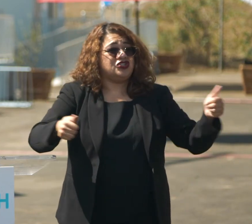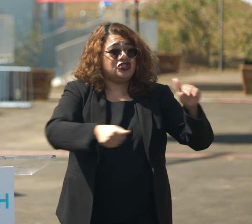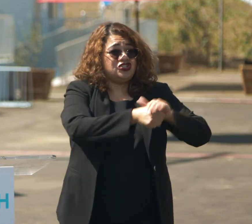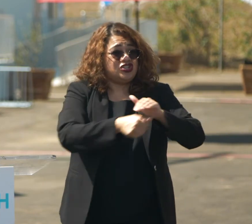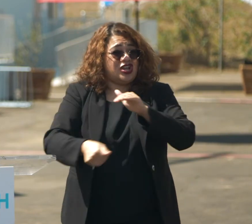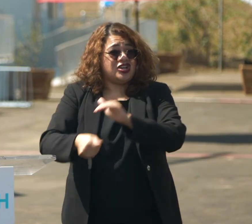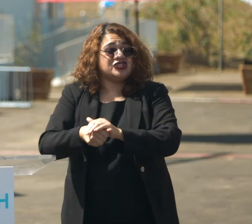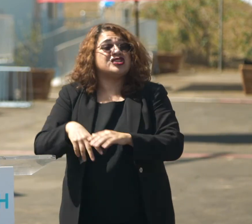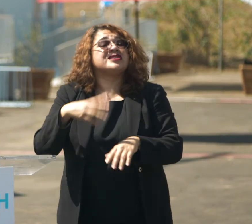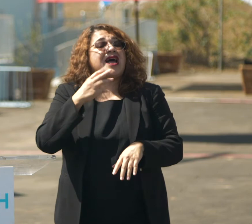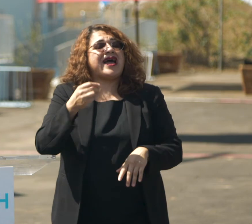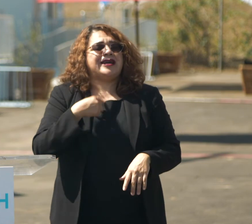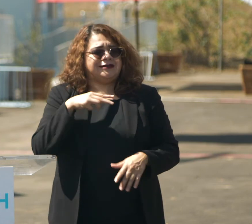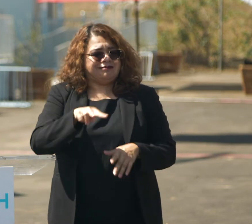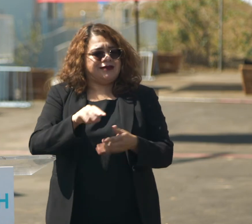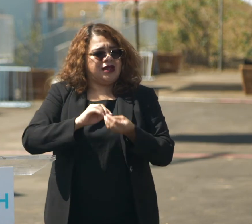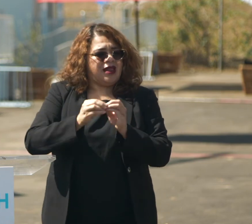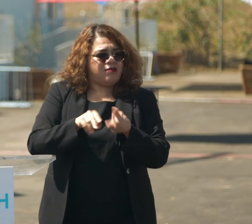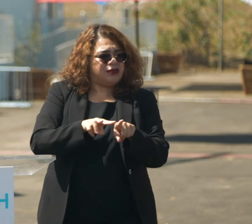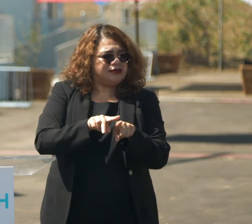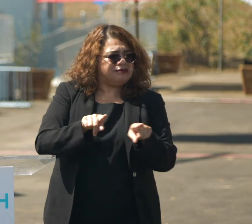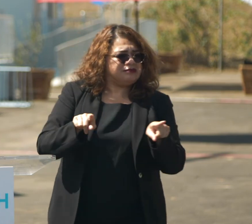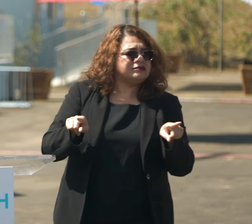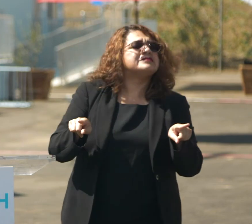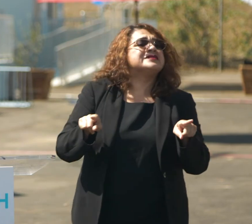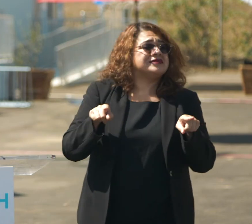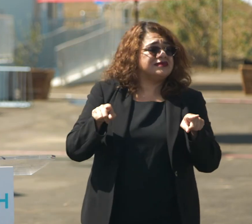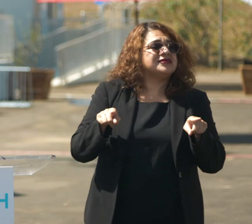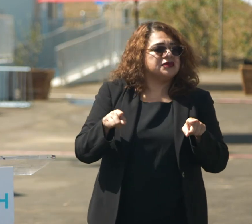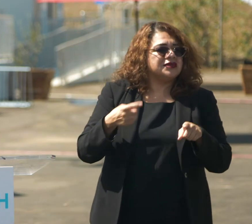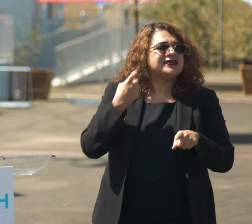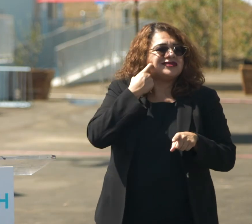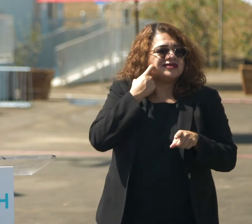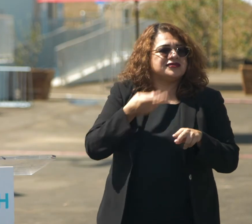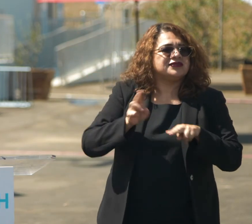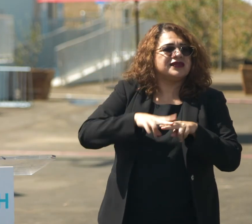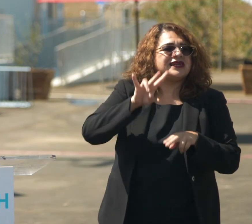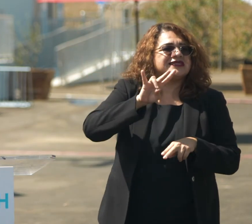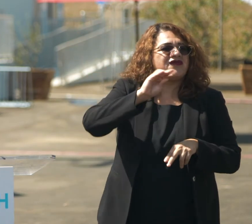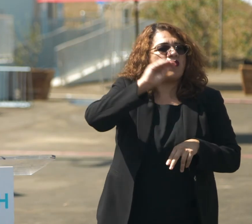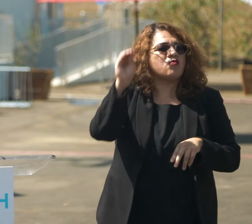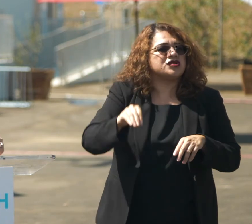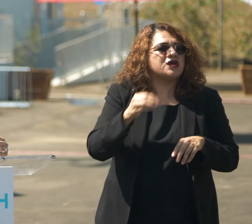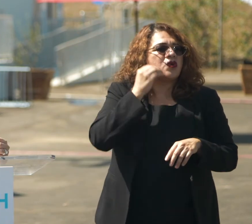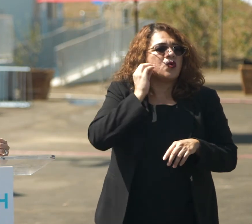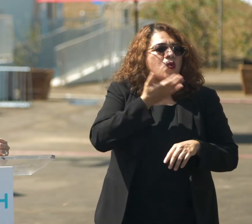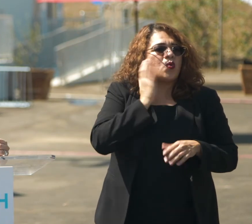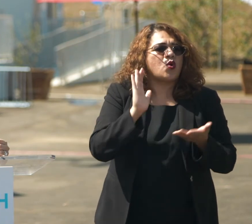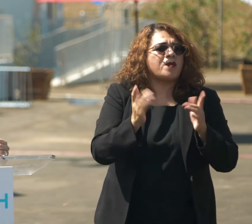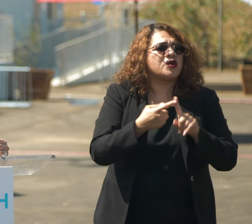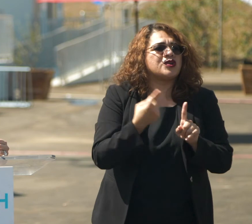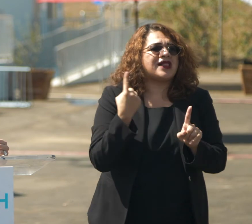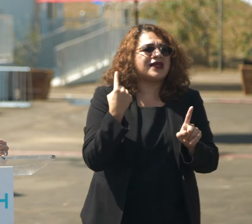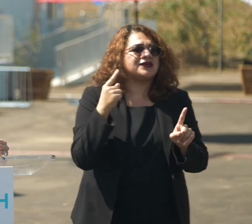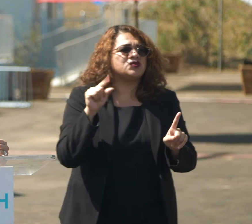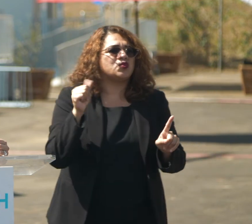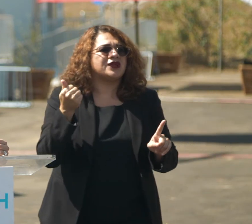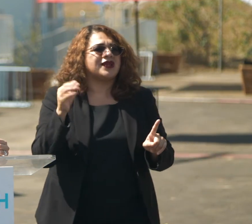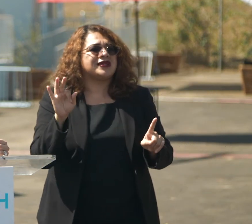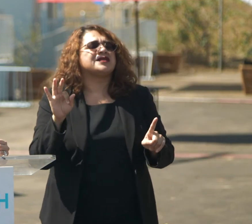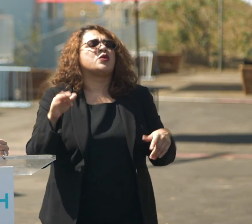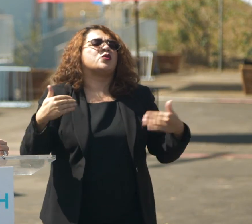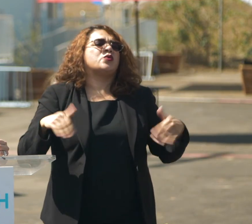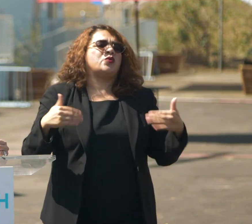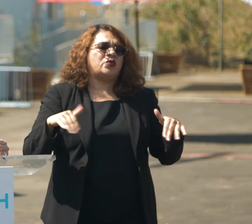del 7% en las personas sin hogar en comparación con el año pasado, mientras que registra una